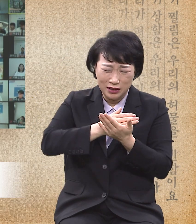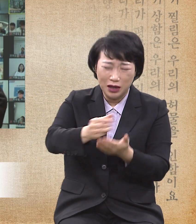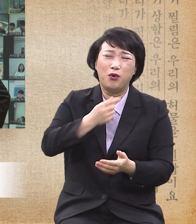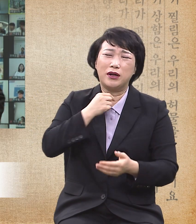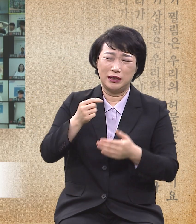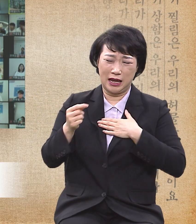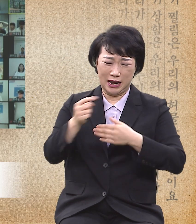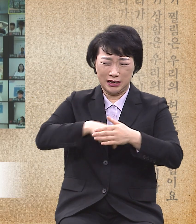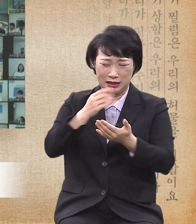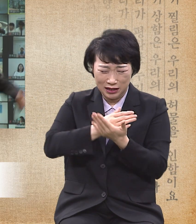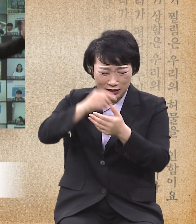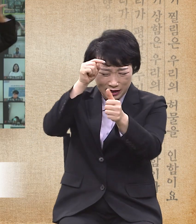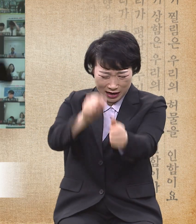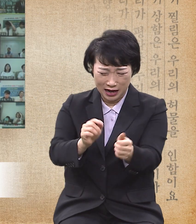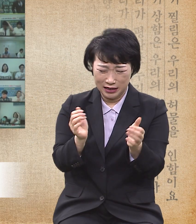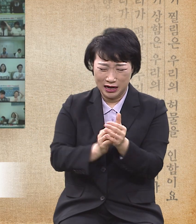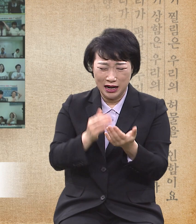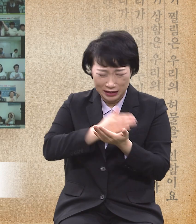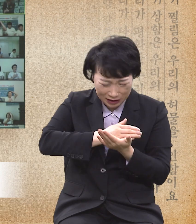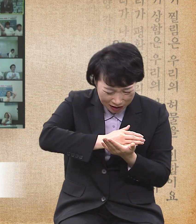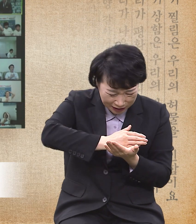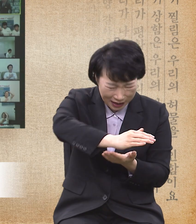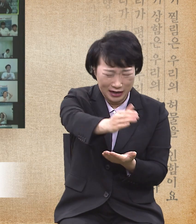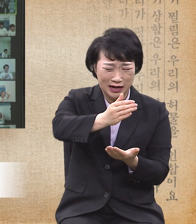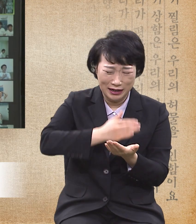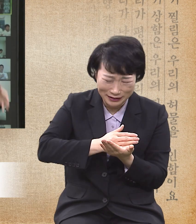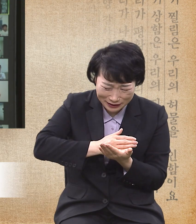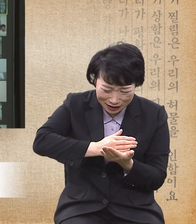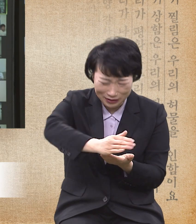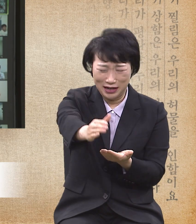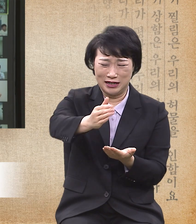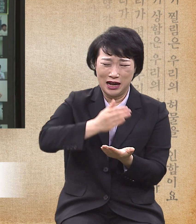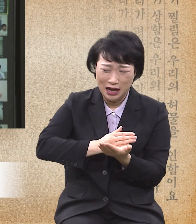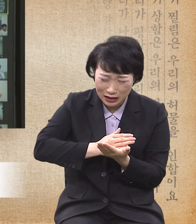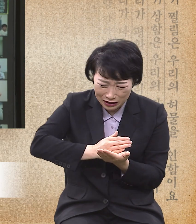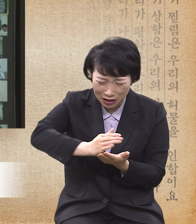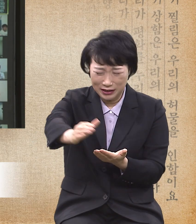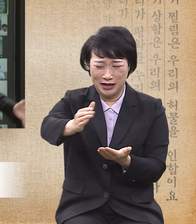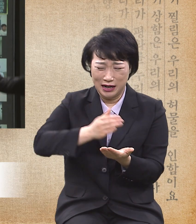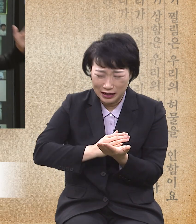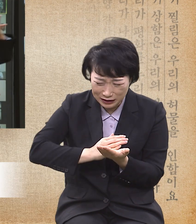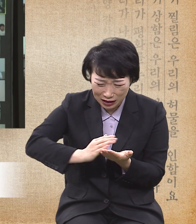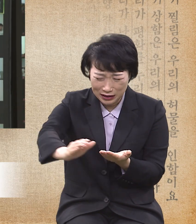떠나가라, 떠나가라, 떠나가라, 떠나가라,